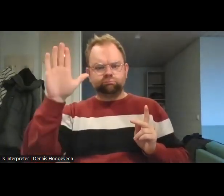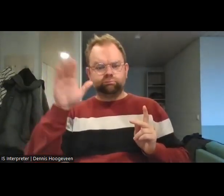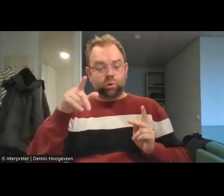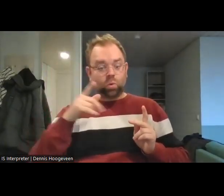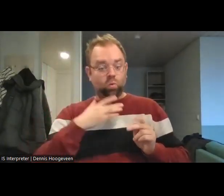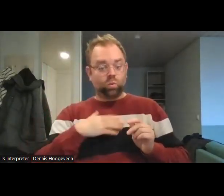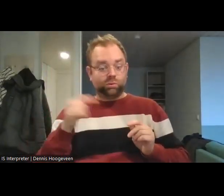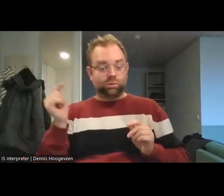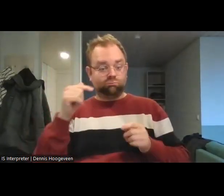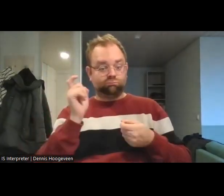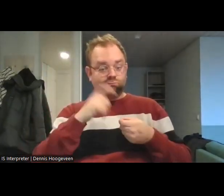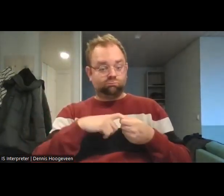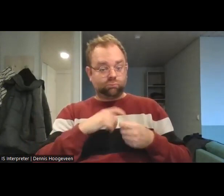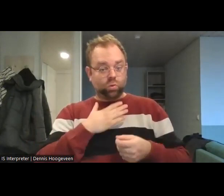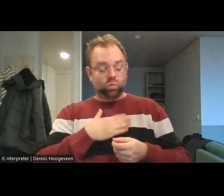oui.